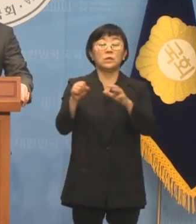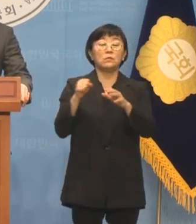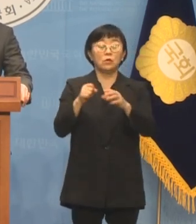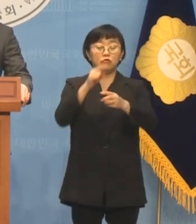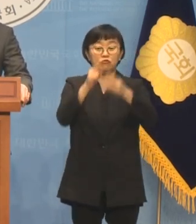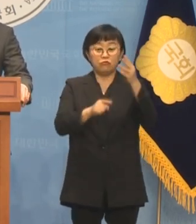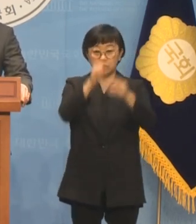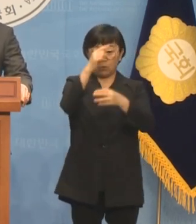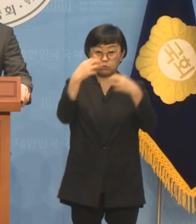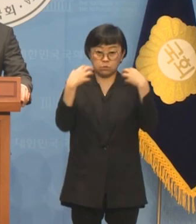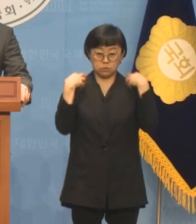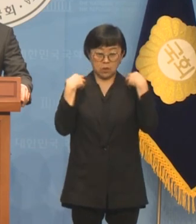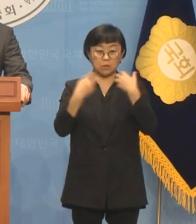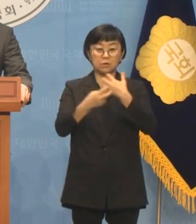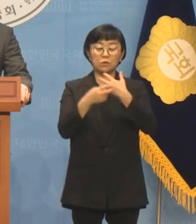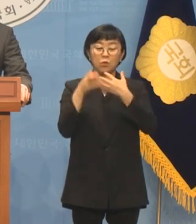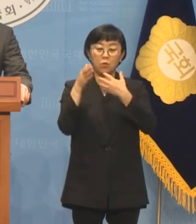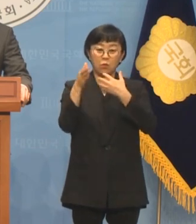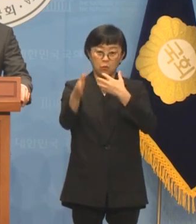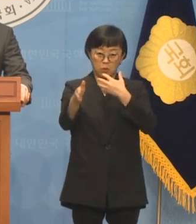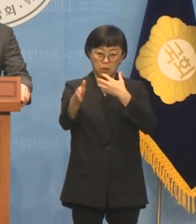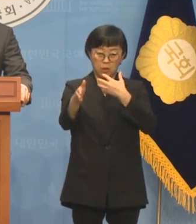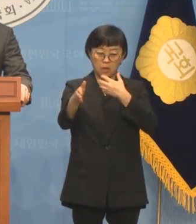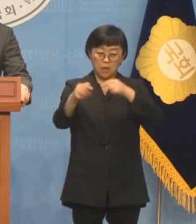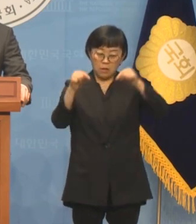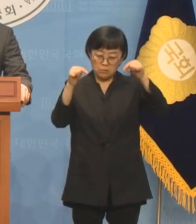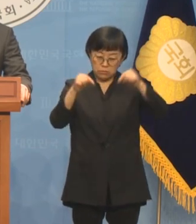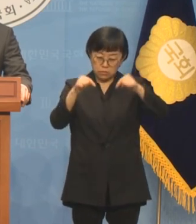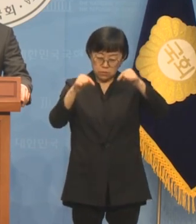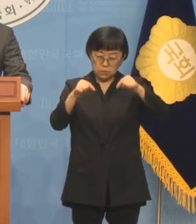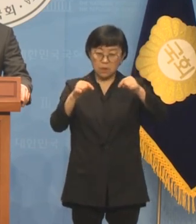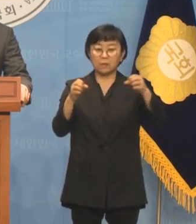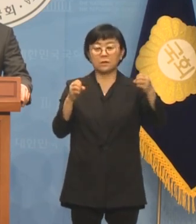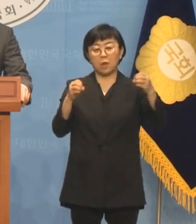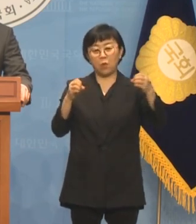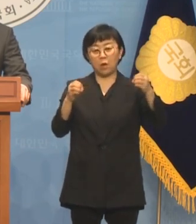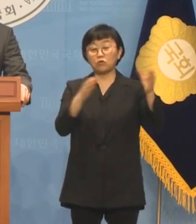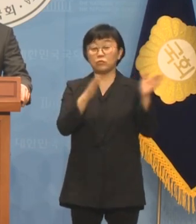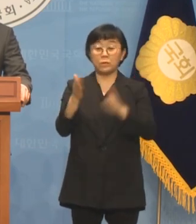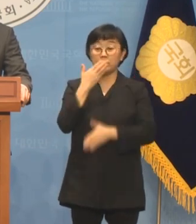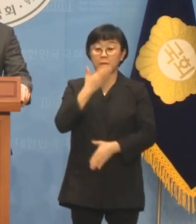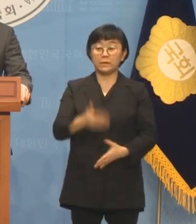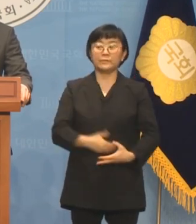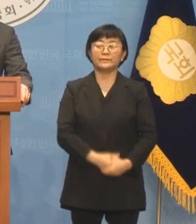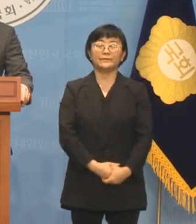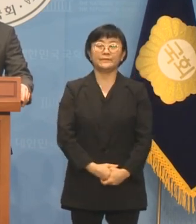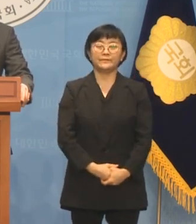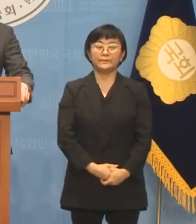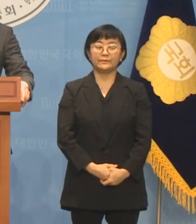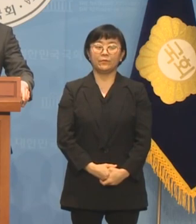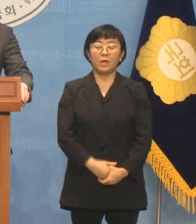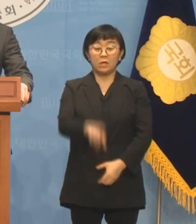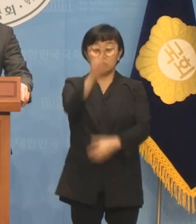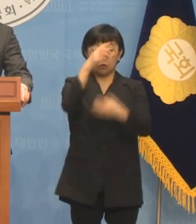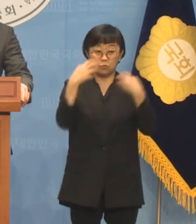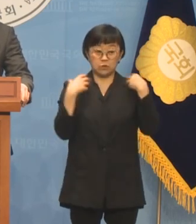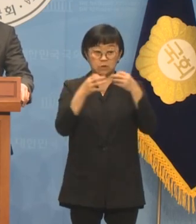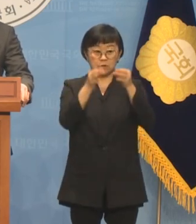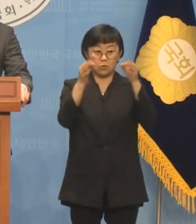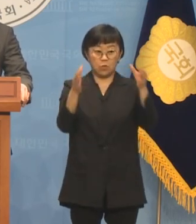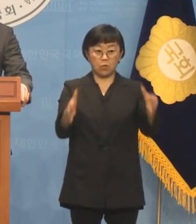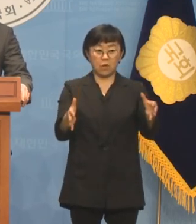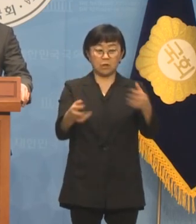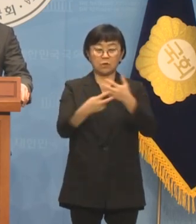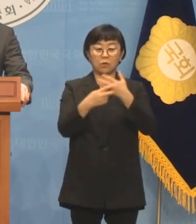국민의힘과 윤석열 정부는 의료계와 심도 있는 대화를 나눌 준비가 되어 있습니다. 정부는 그간